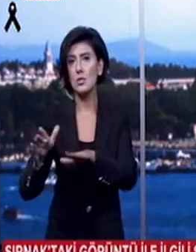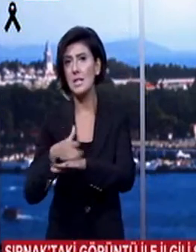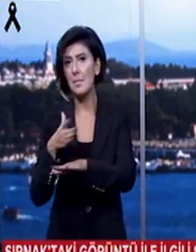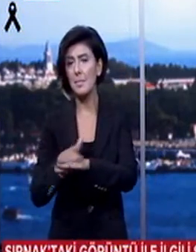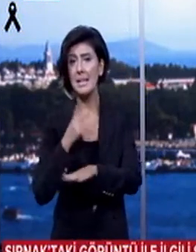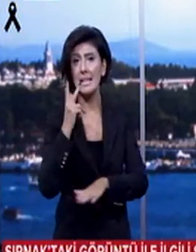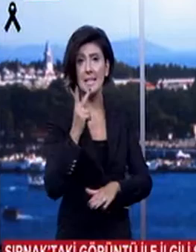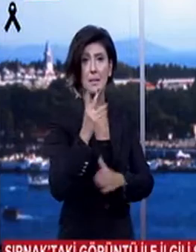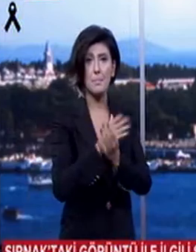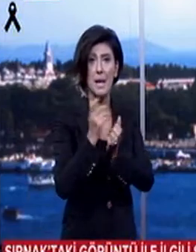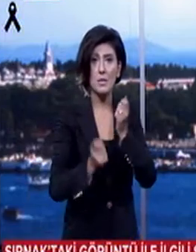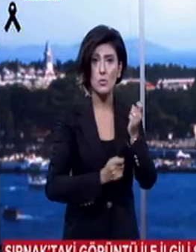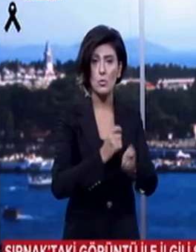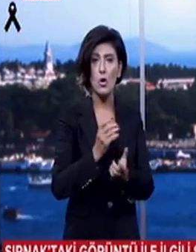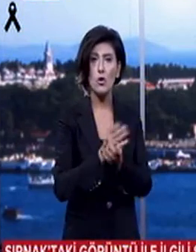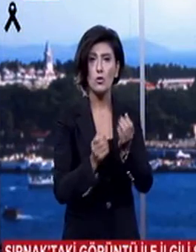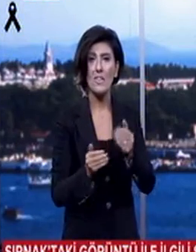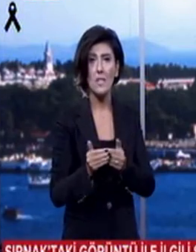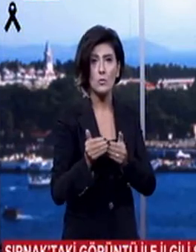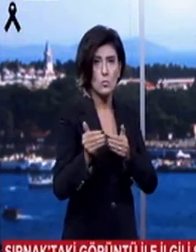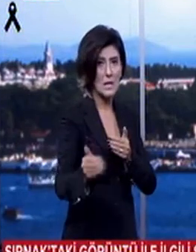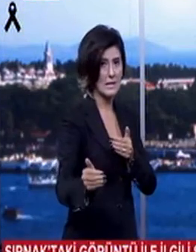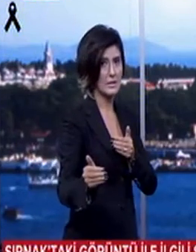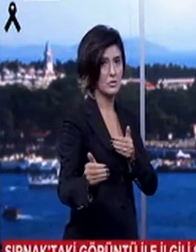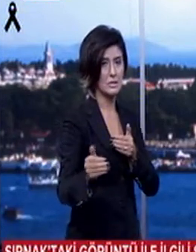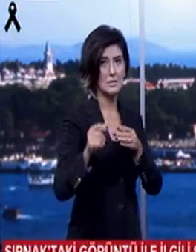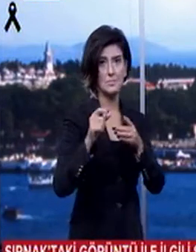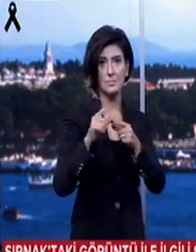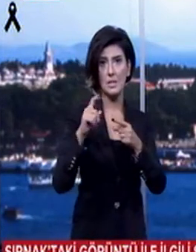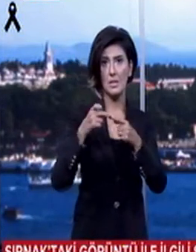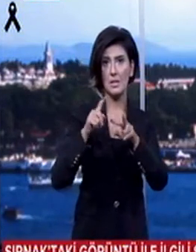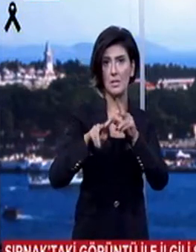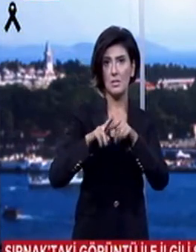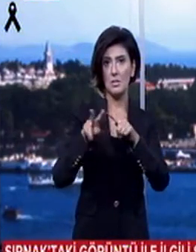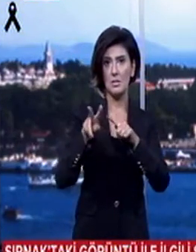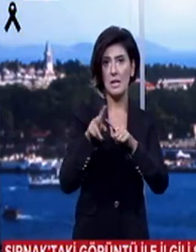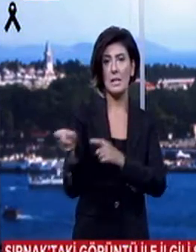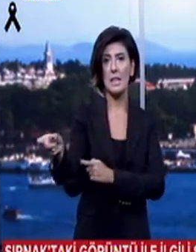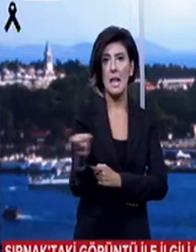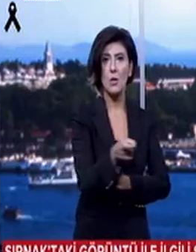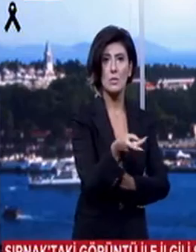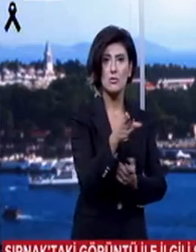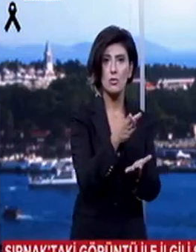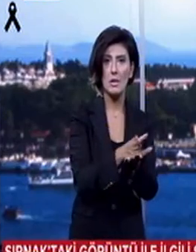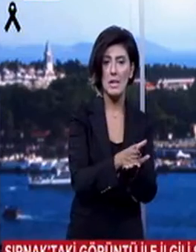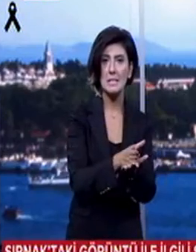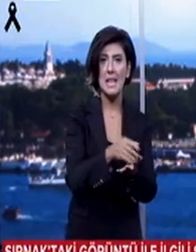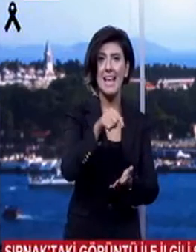sebebiyle 2 personeli görevden uzaklaştırdı. Şırnak'ta terörist cenazesinin yerde